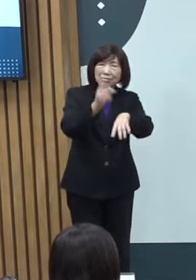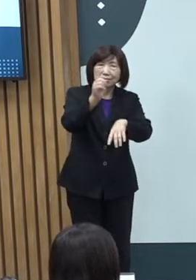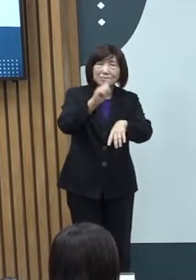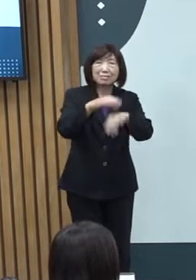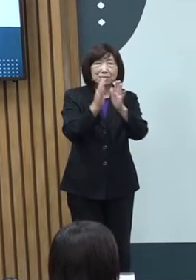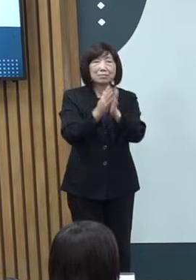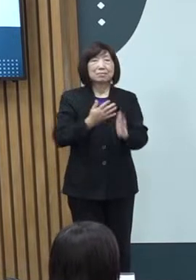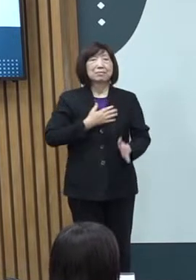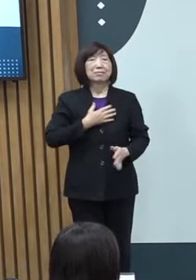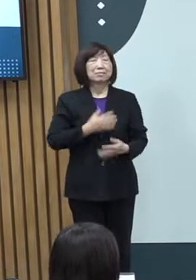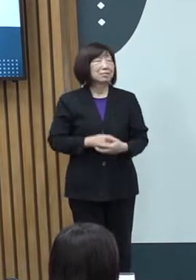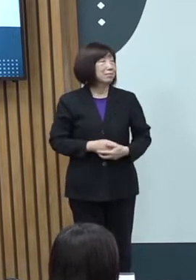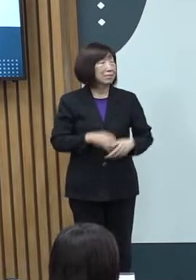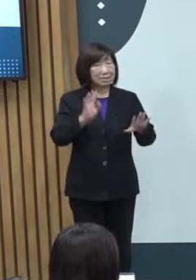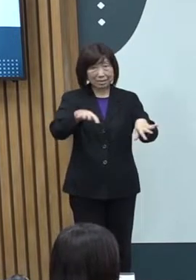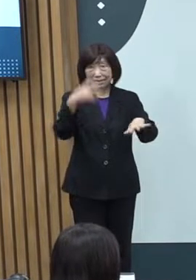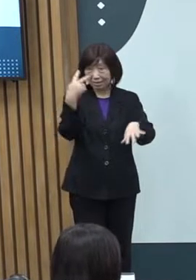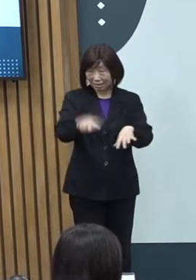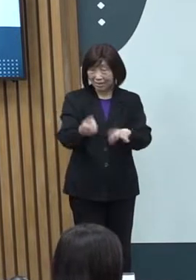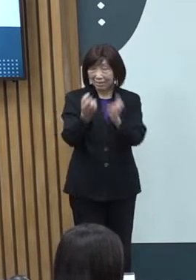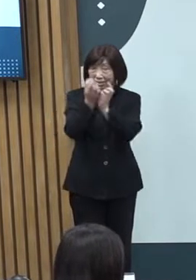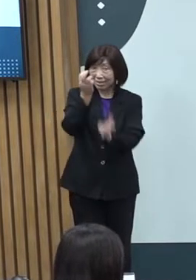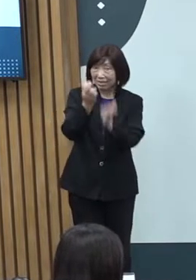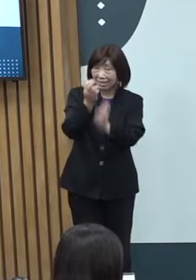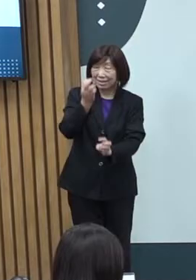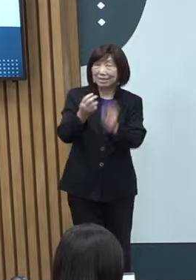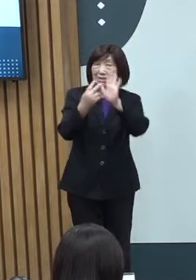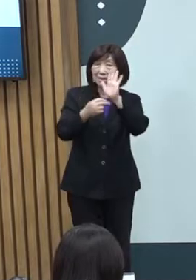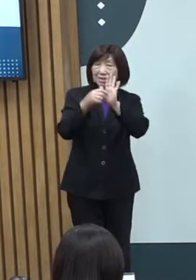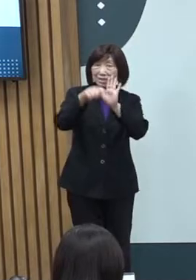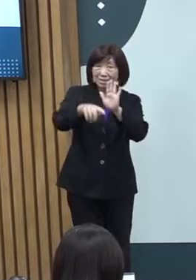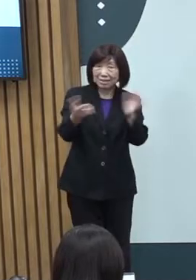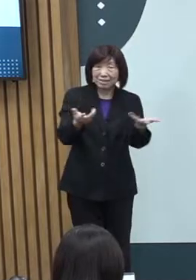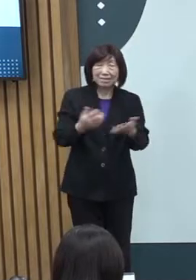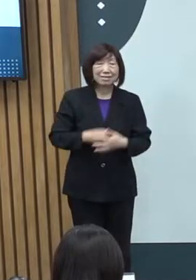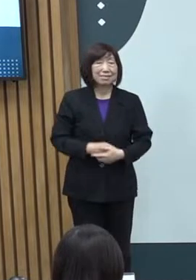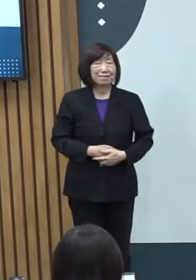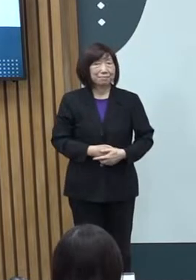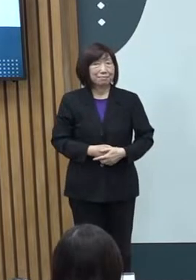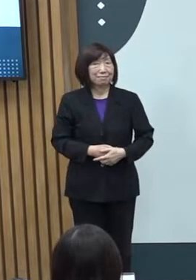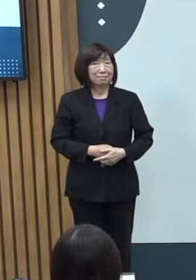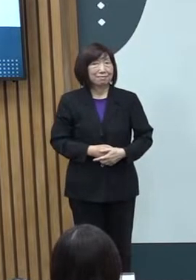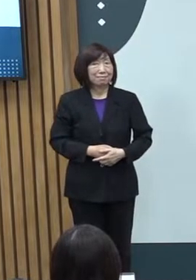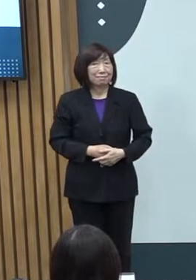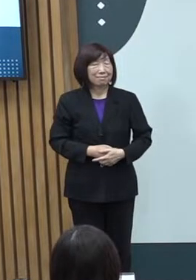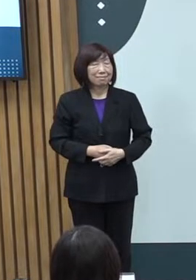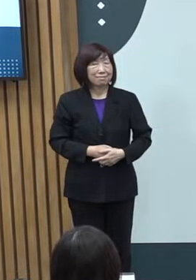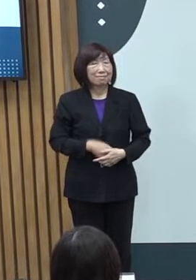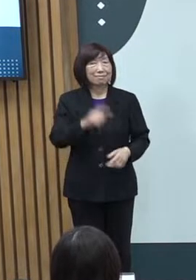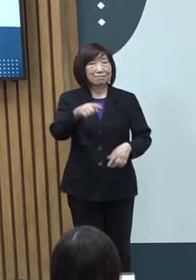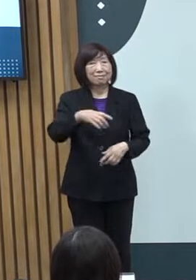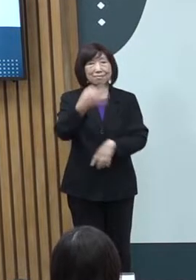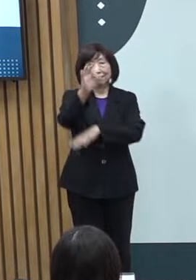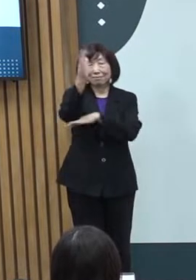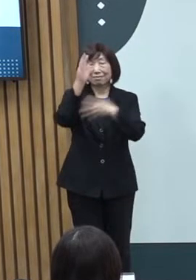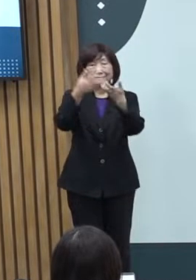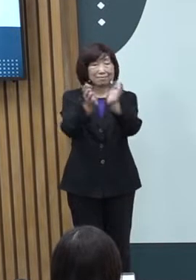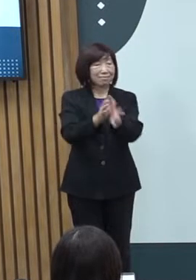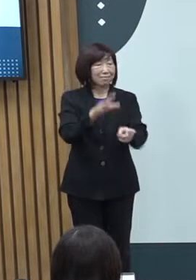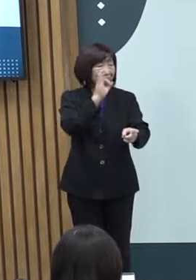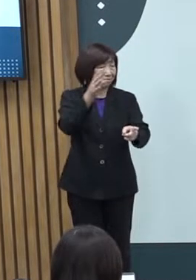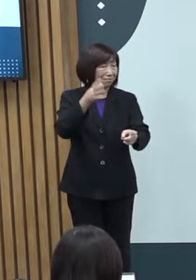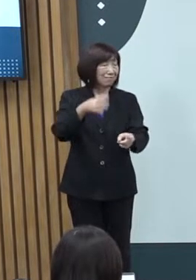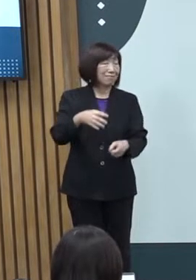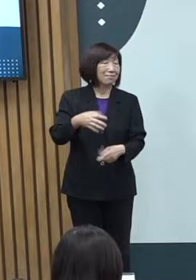边呢就来跟各位稍微详细一点的介绍相关的资讯。首先是我们财政部赋税署的吴组